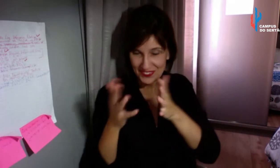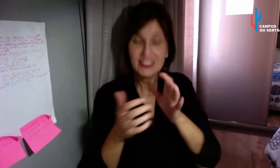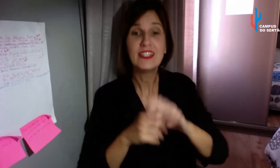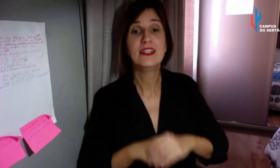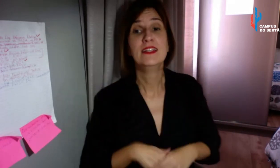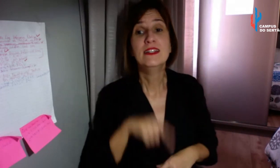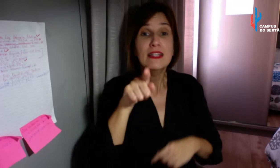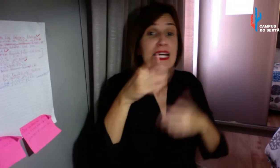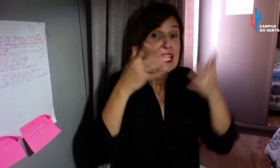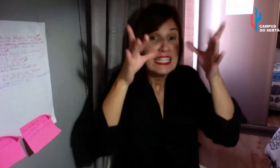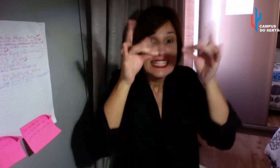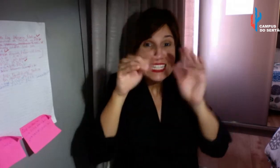infantil.